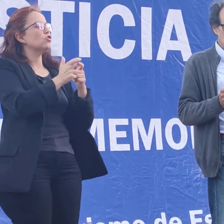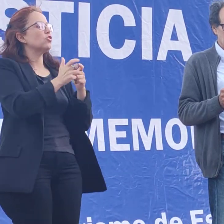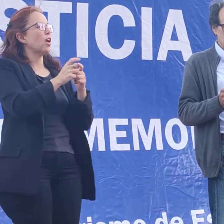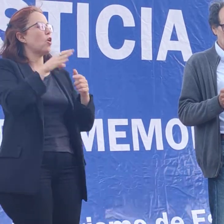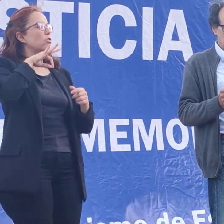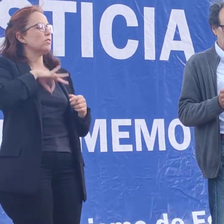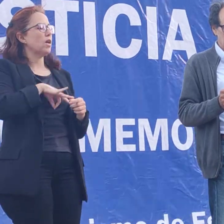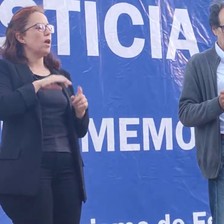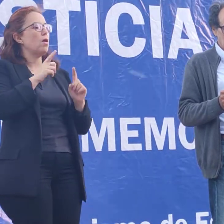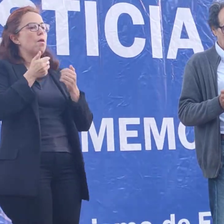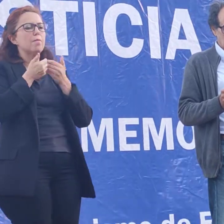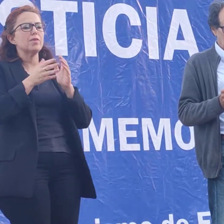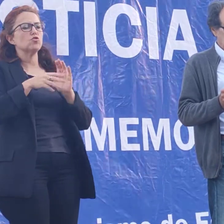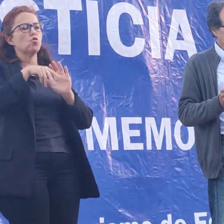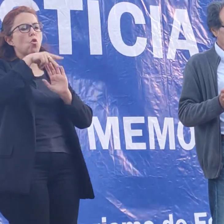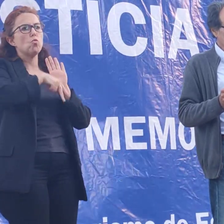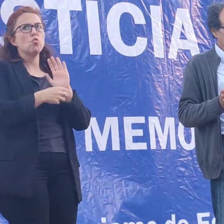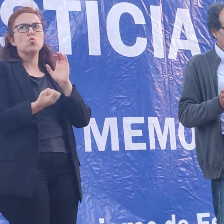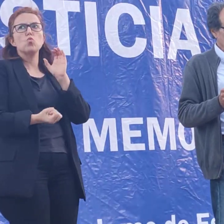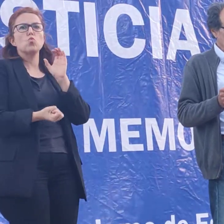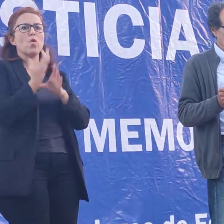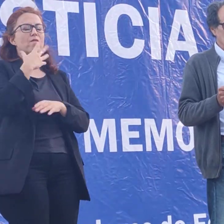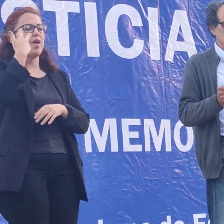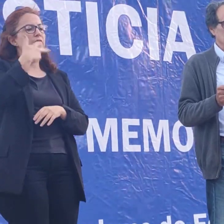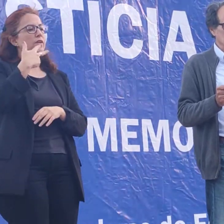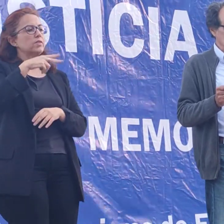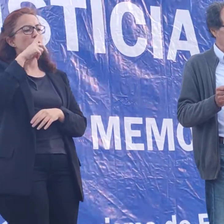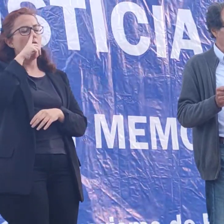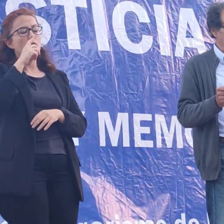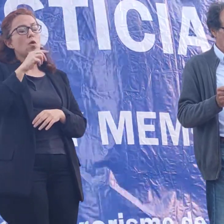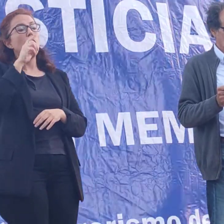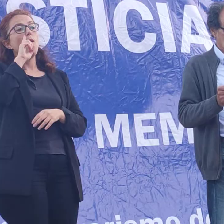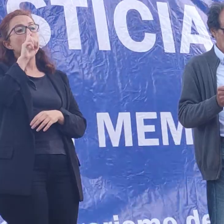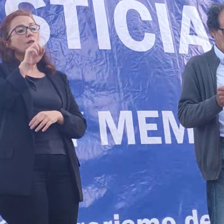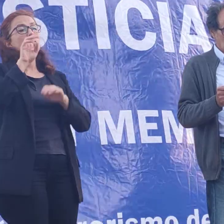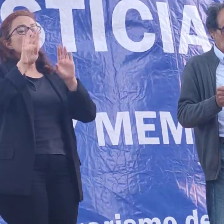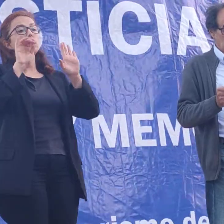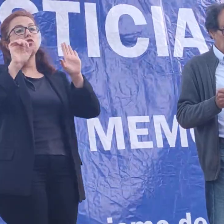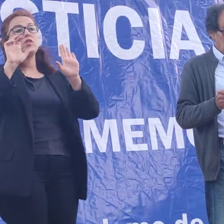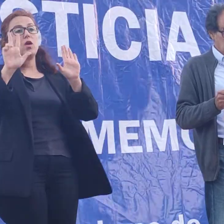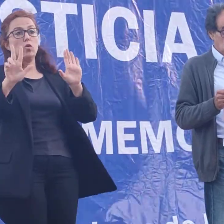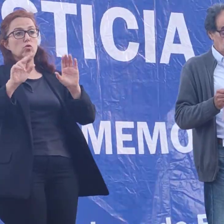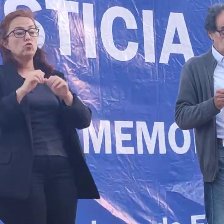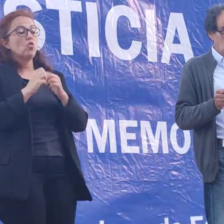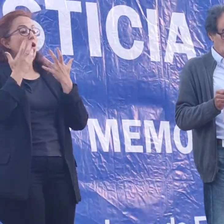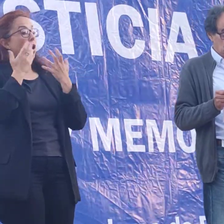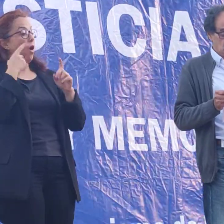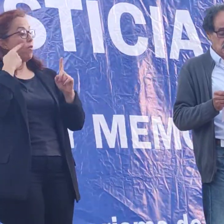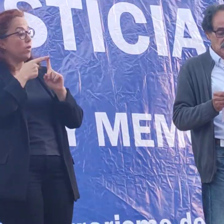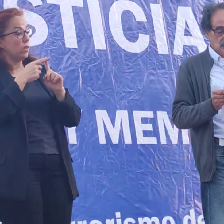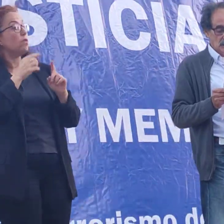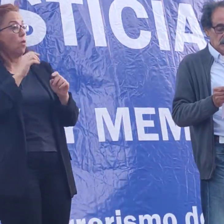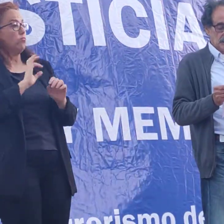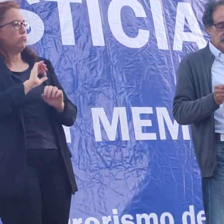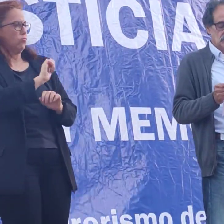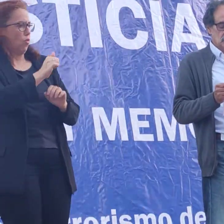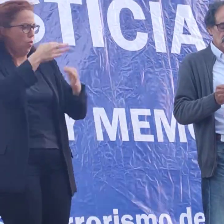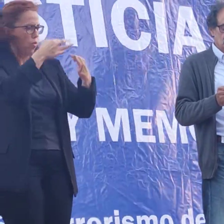medidas prontas de seguridad el 13 de junio de 1968. Pretendió,